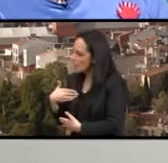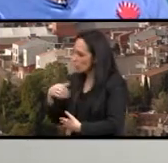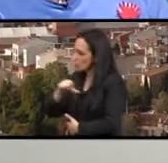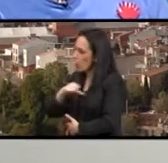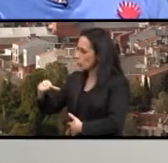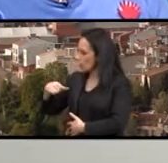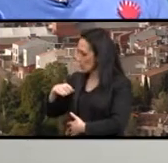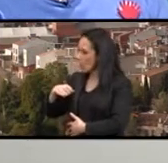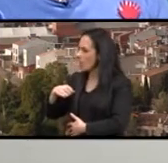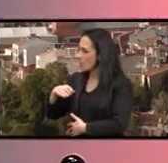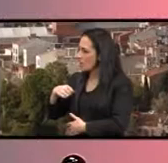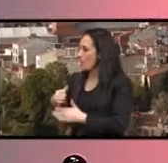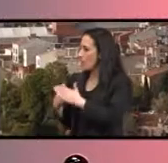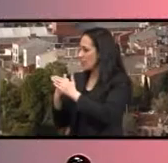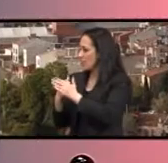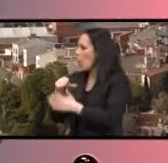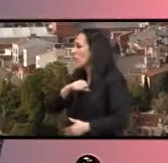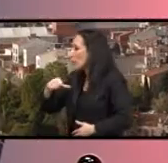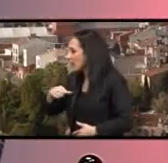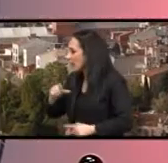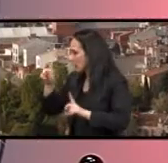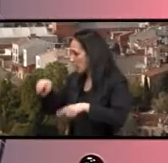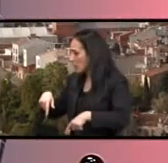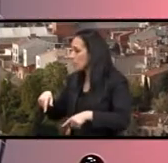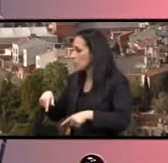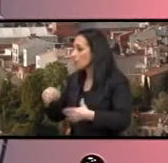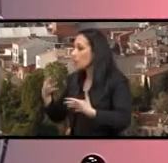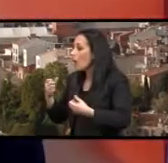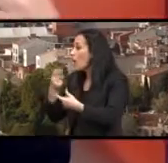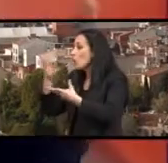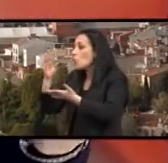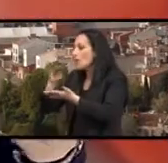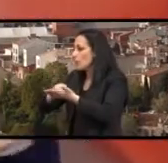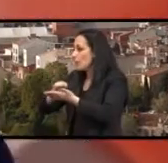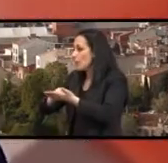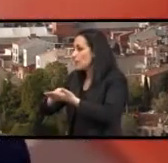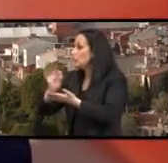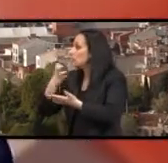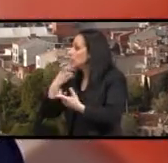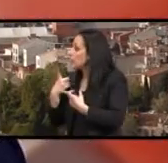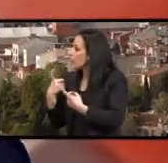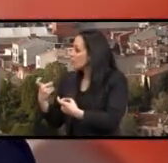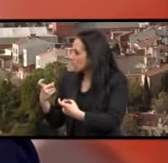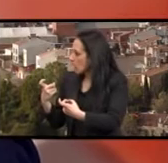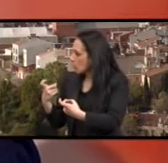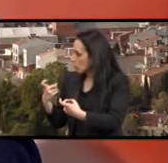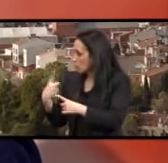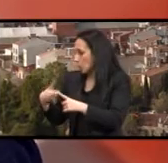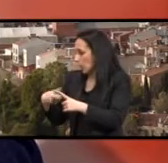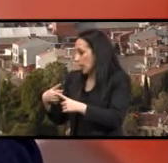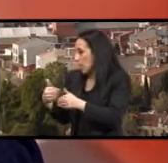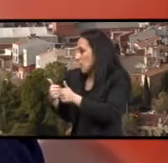ens volem fer. I volem ser una mica més independents, clar, no? I llavors, a vegades, doncs, quan necessitem, evidentment, perquè depenem dels